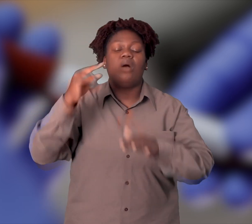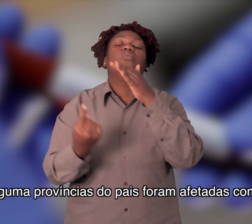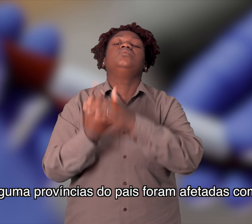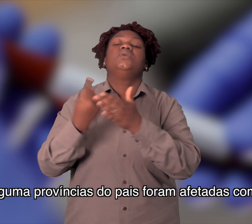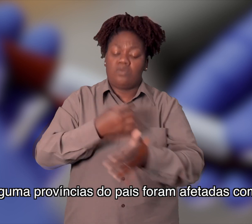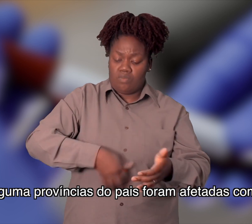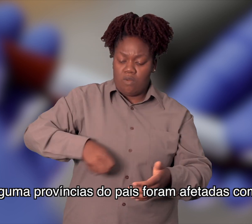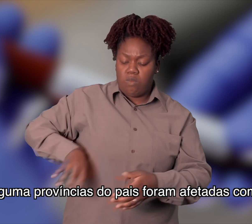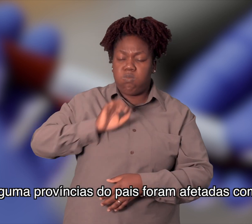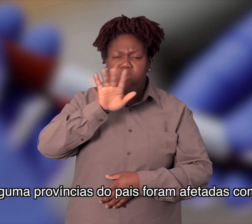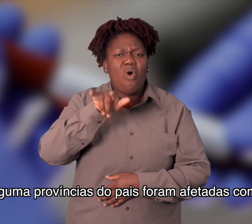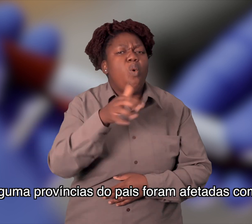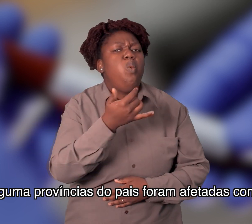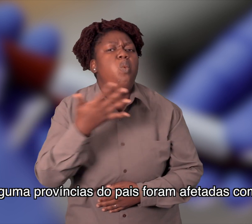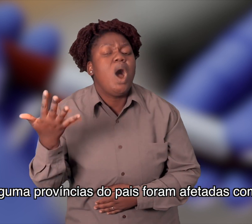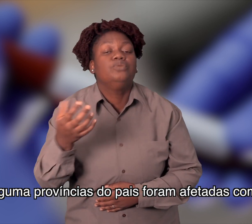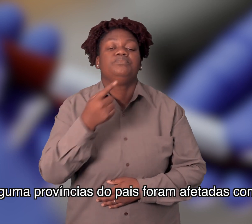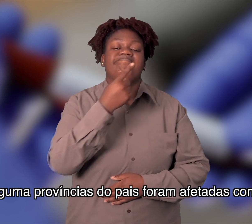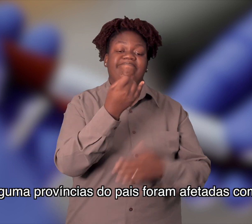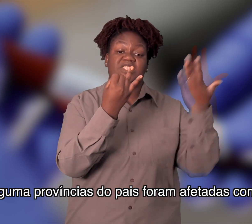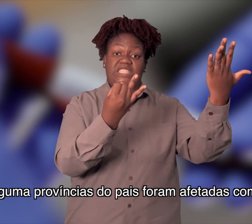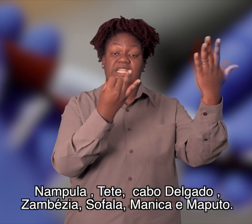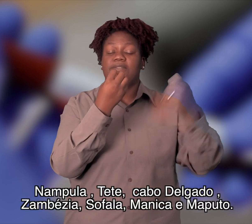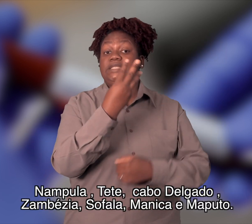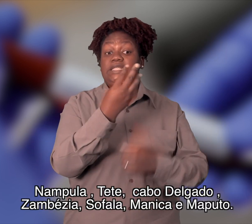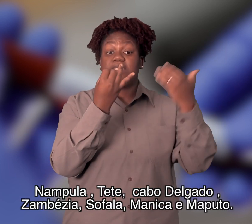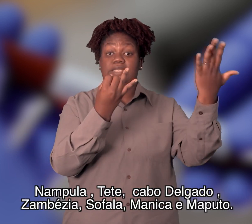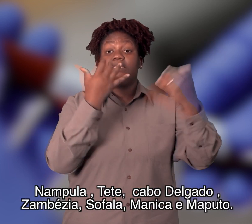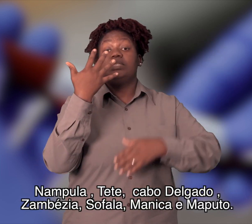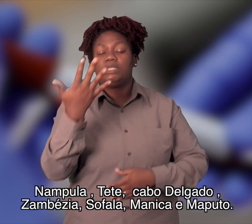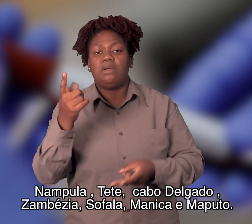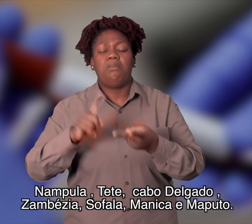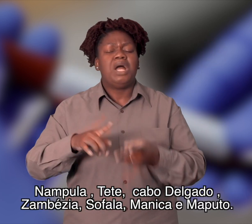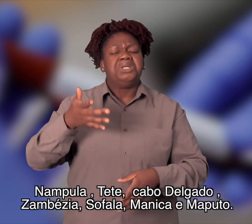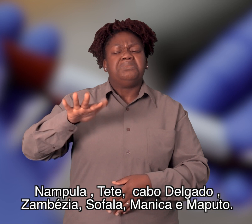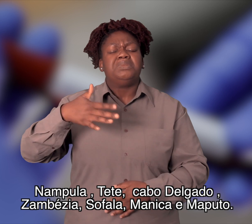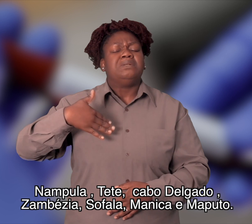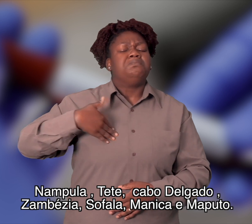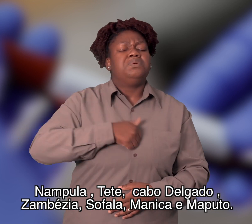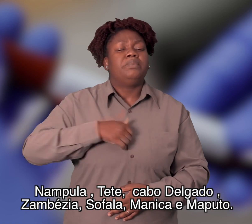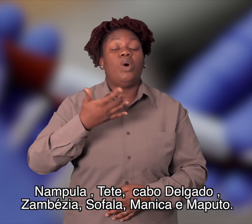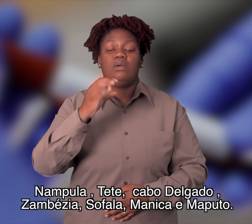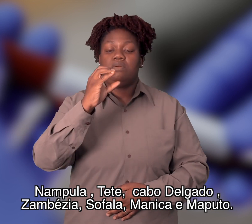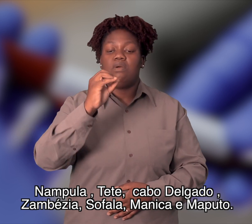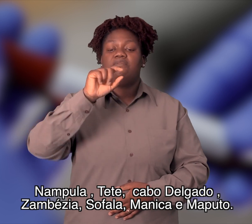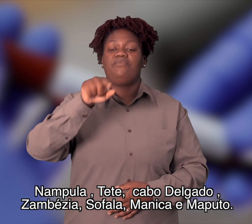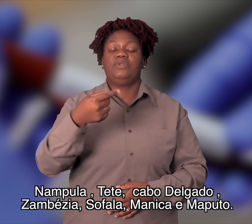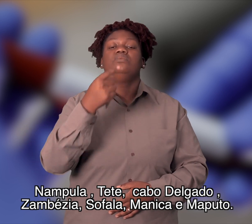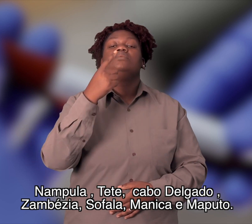Algumas províncias do país foram afetadas, como Nampula, Tete, Cabo Delgado, Zambésia, Sofala, Manica